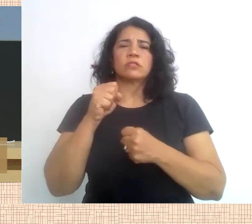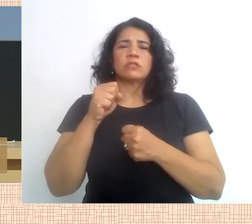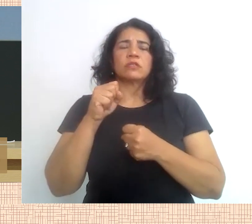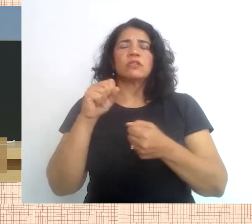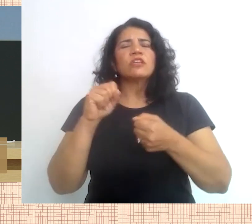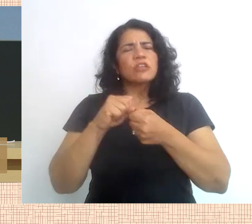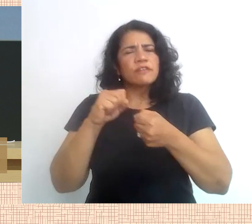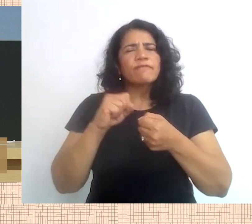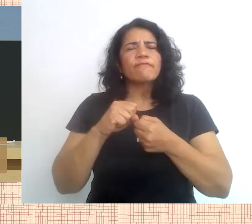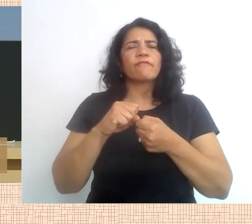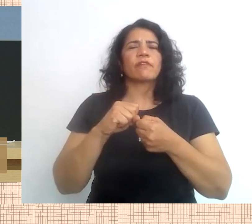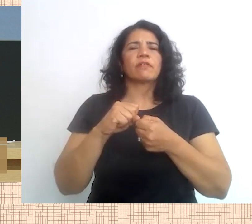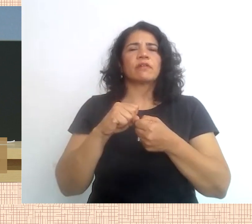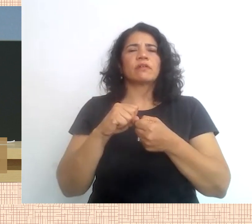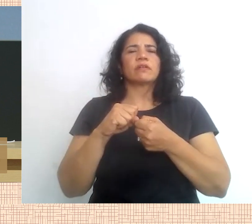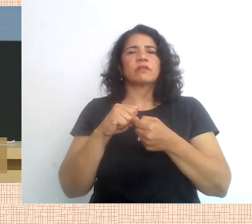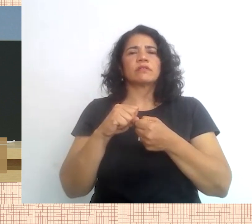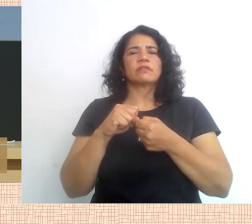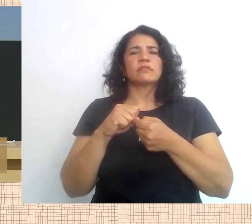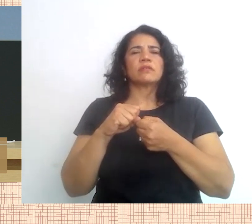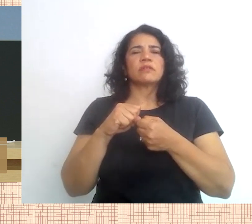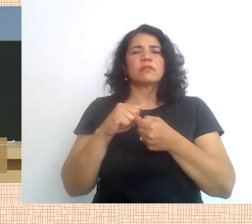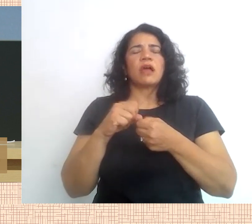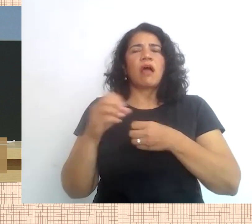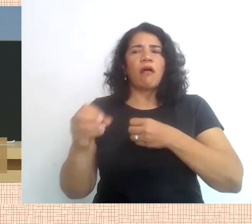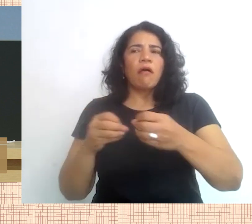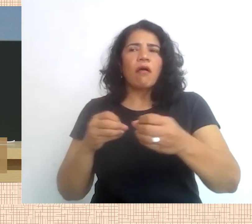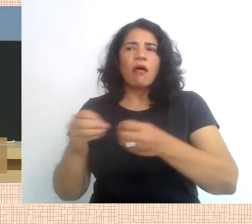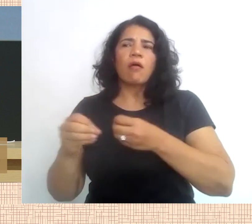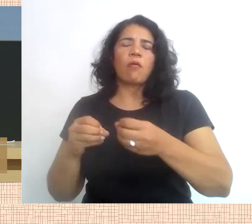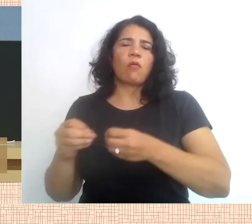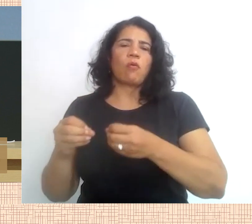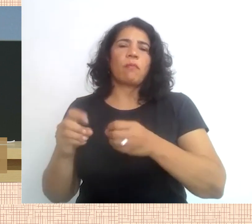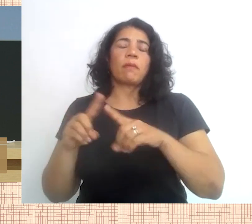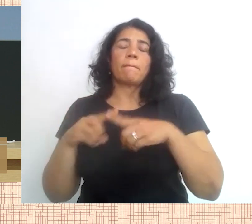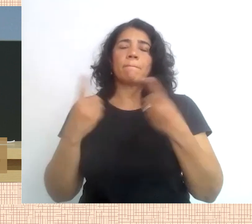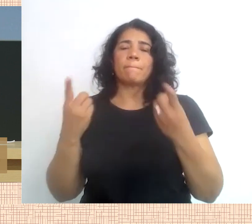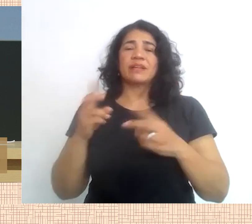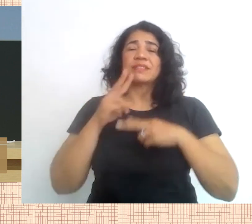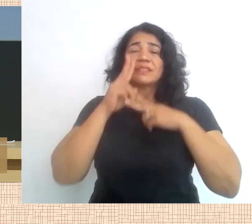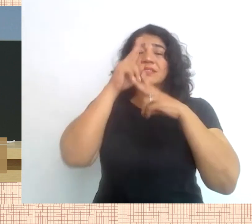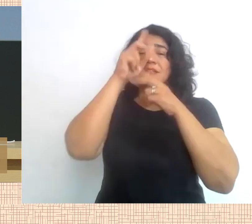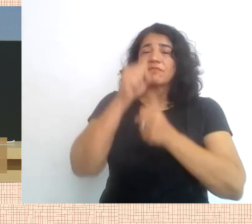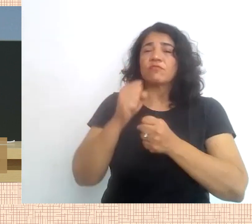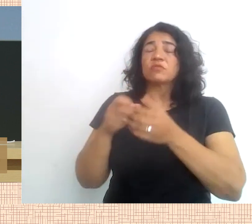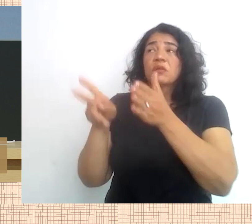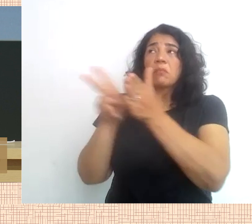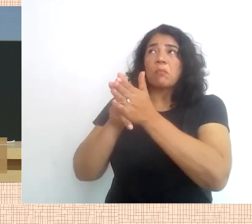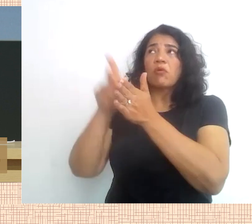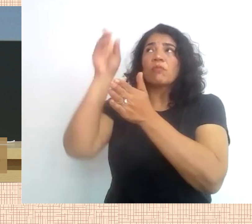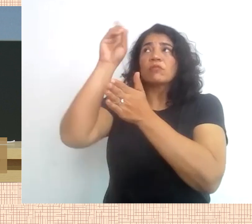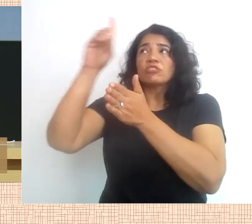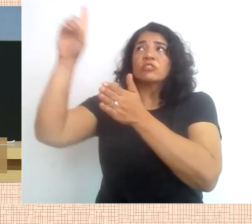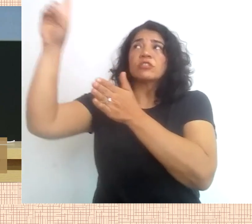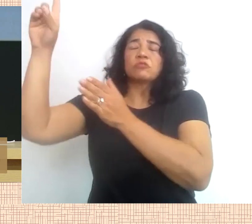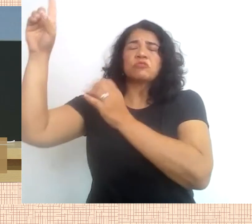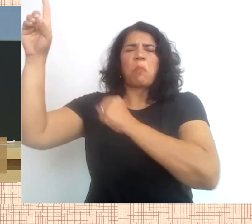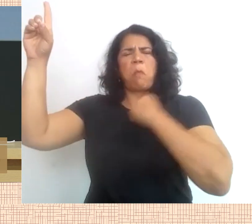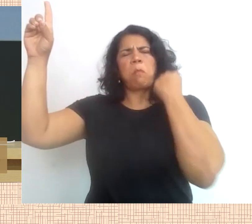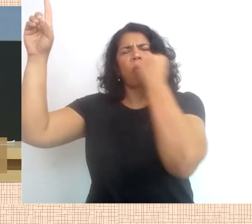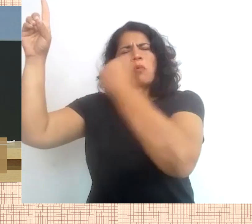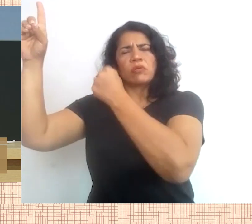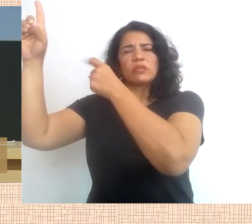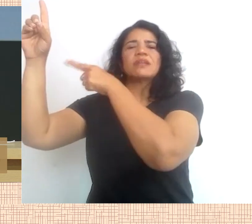outros mestres que falam bonito, que têm mensagens bonitas, mas irmão, mas não tem força que